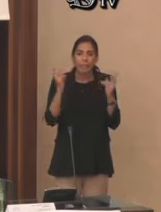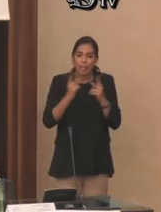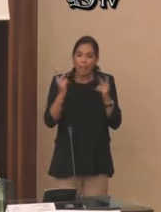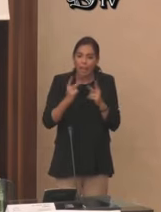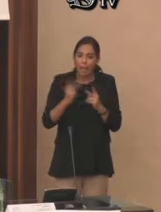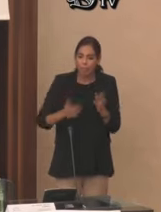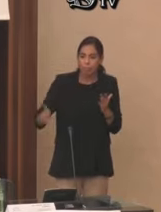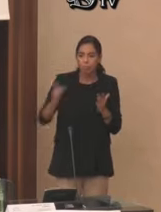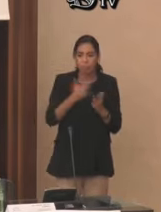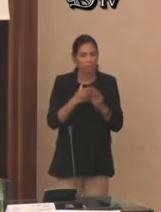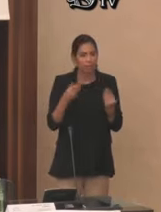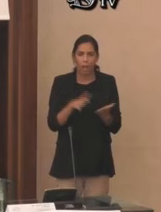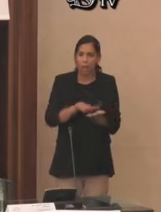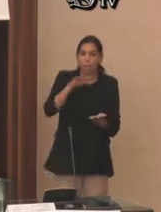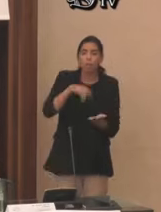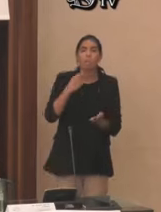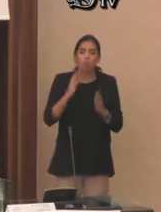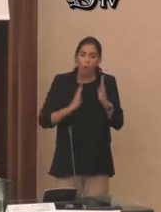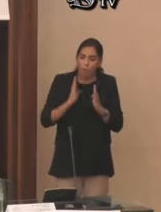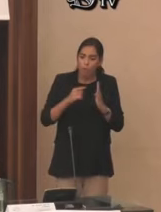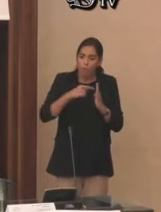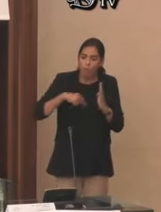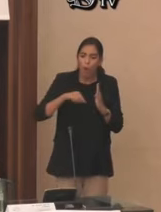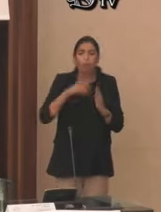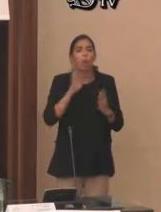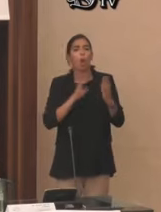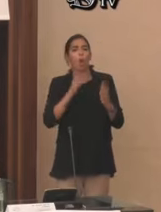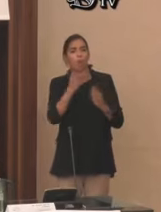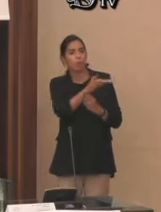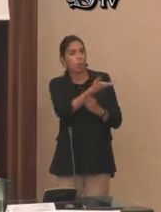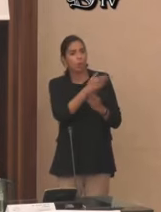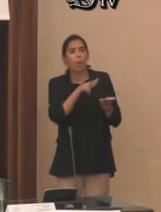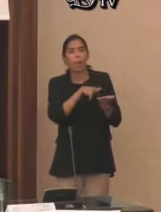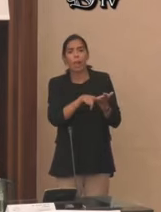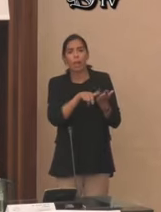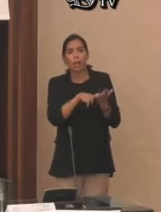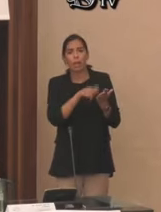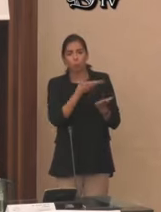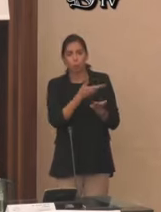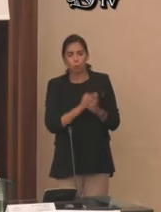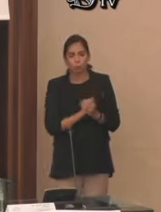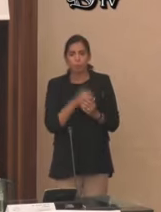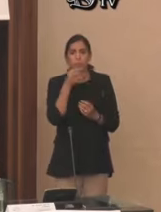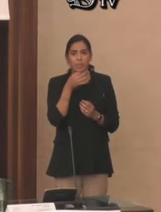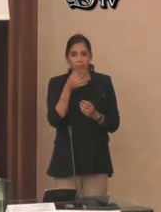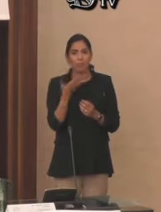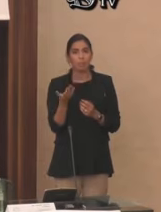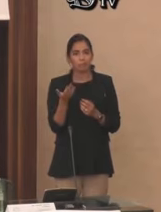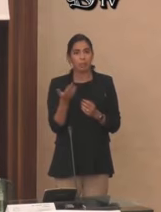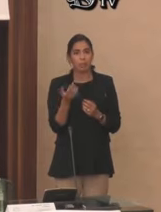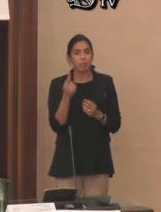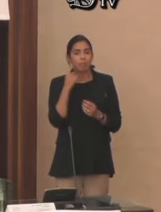confrontarsi fra noi, confrontarsi con la letteratura anche. Quindi rispolveriamo la scienza post-normale di